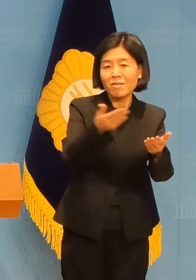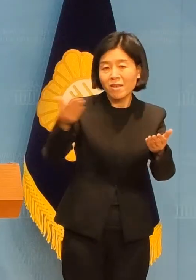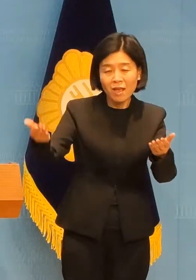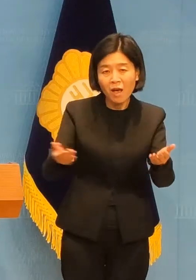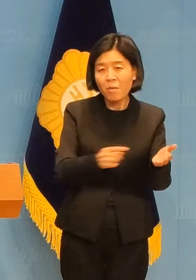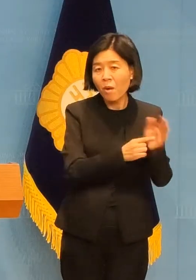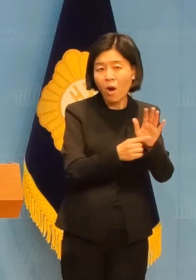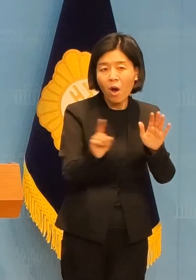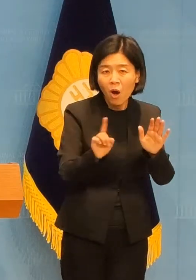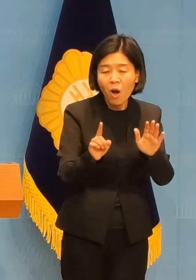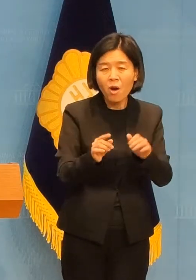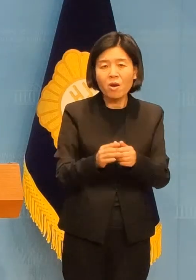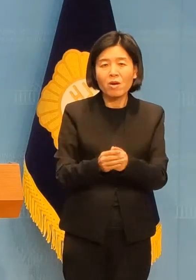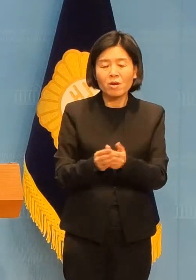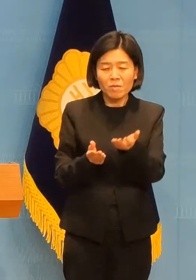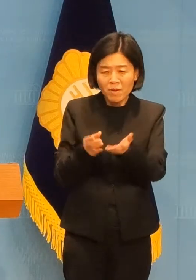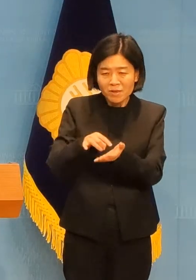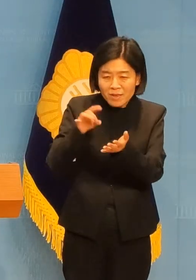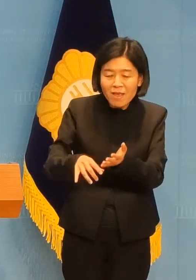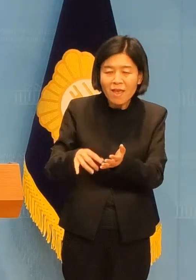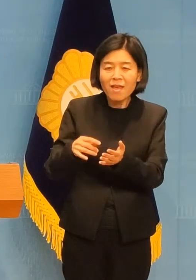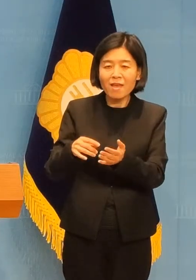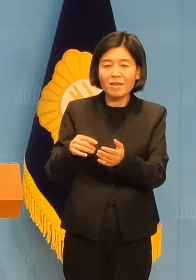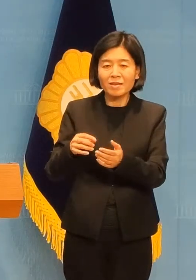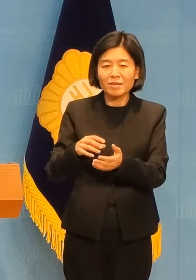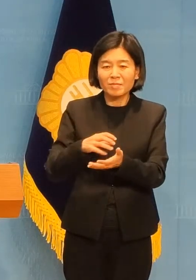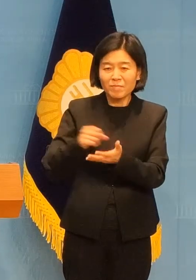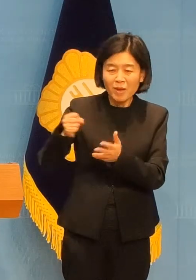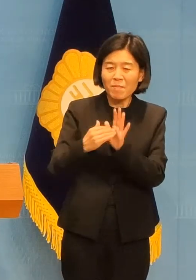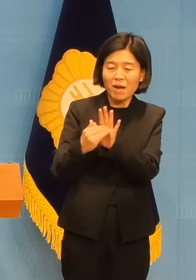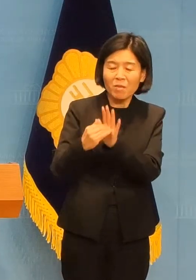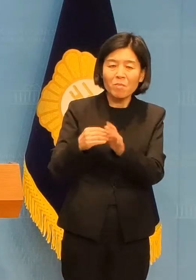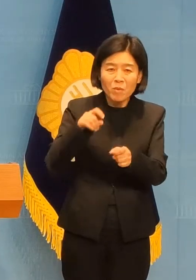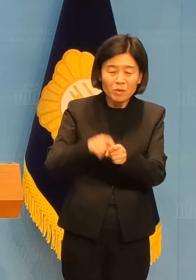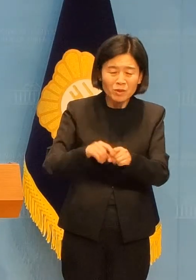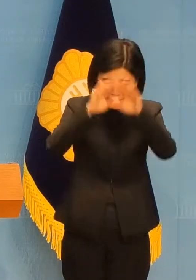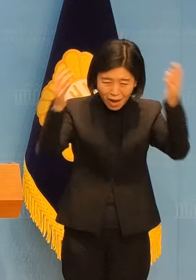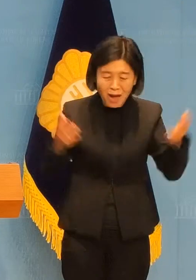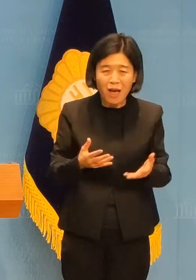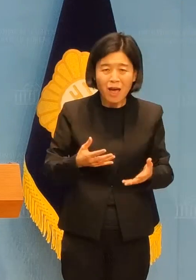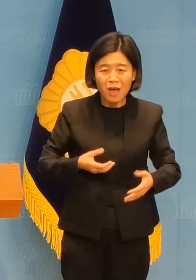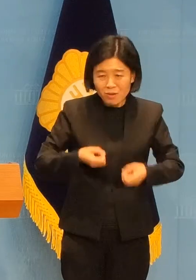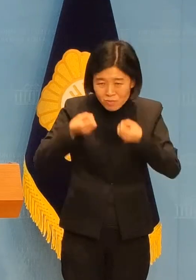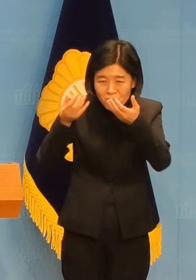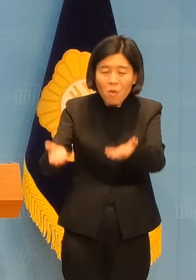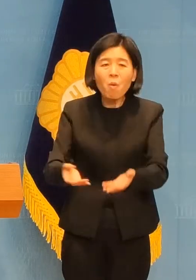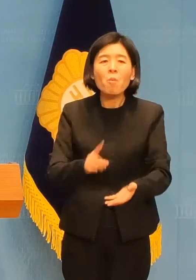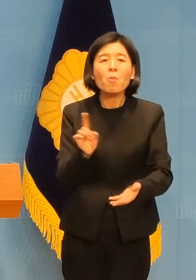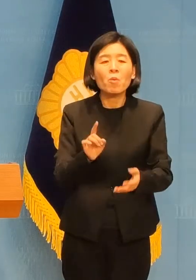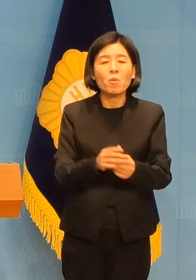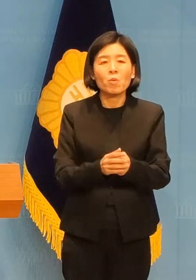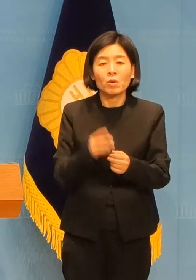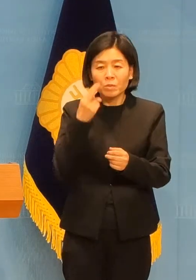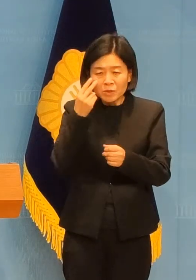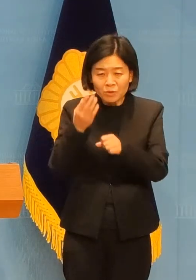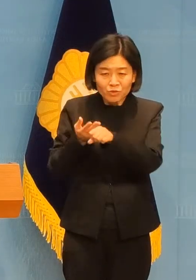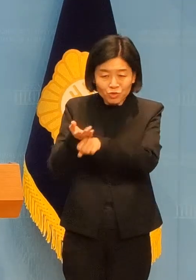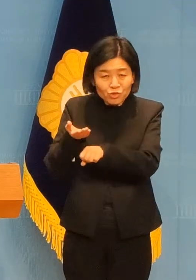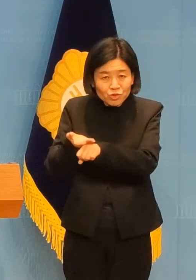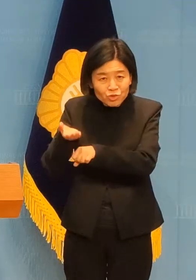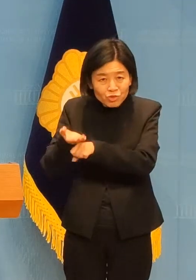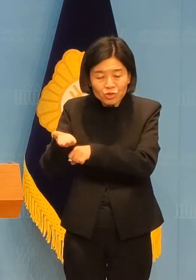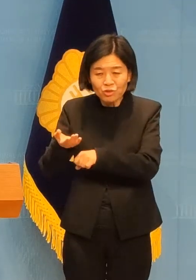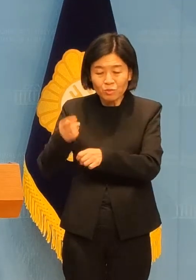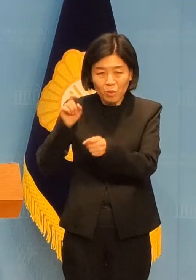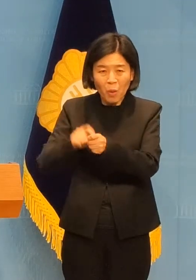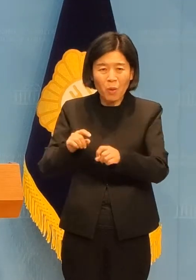피하기 위해 정말 이 모든 것들을 내어줘야만 했습니까? 미국에 수출하기 위해 이 많은 것들을 감당할 수는